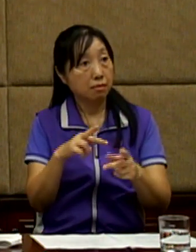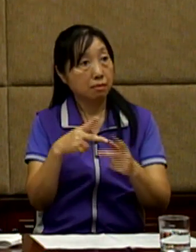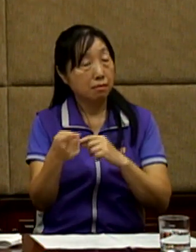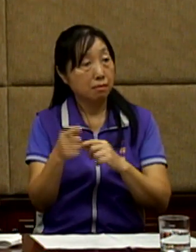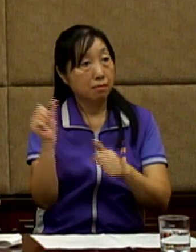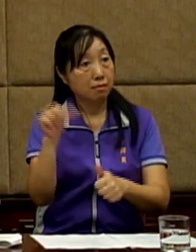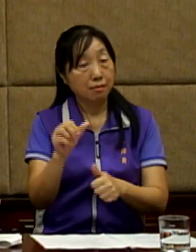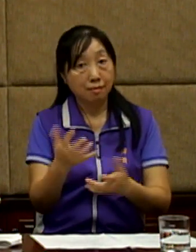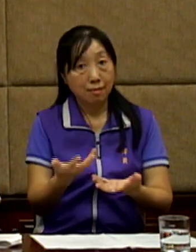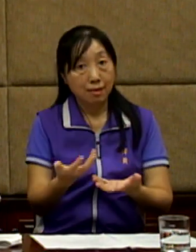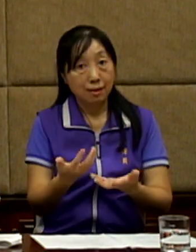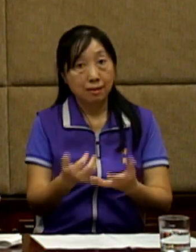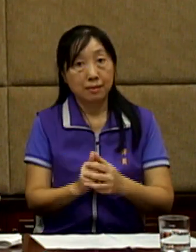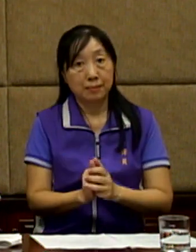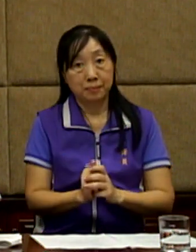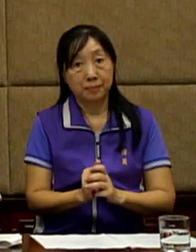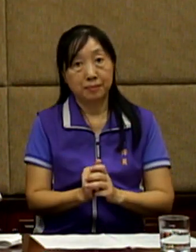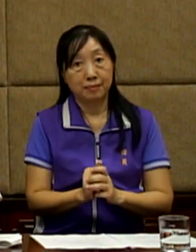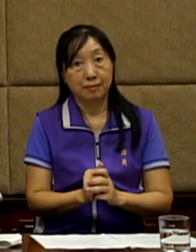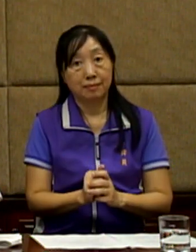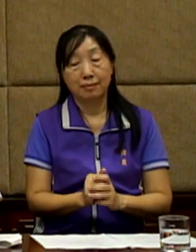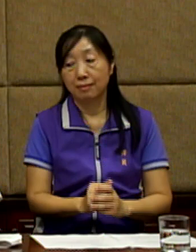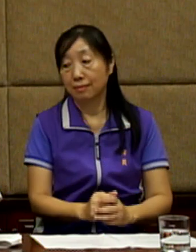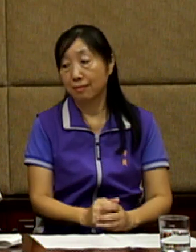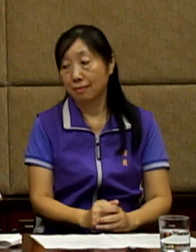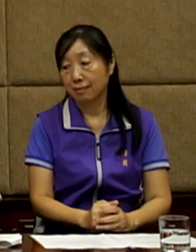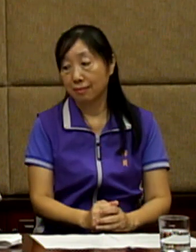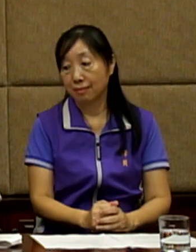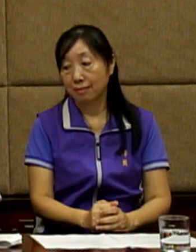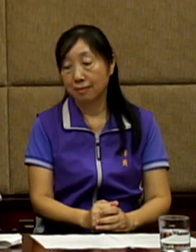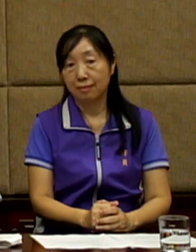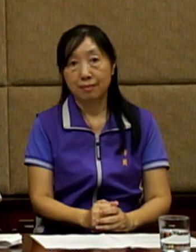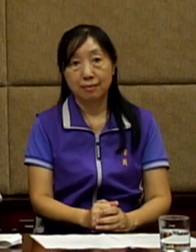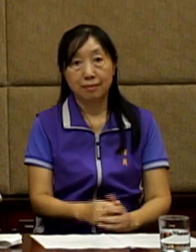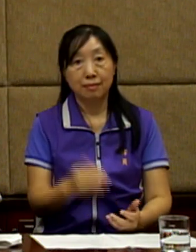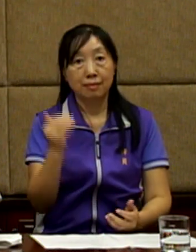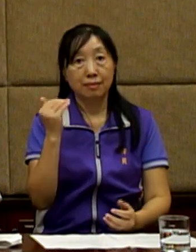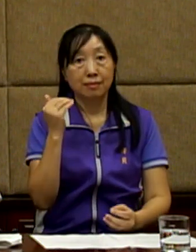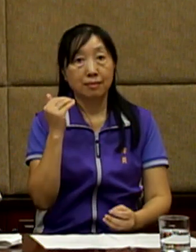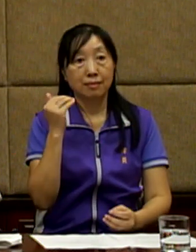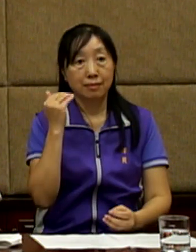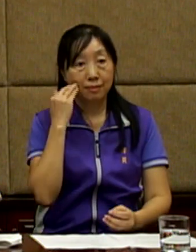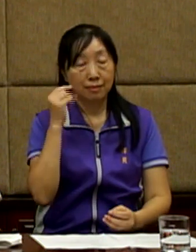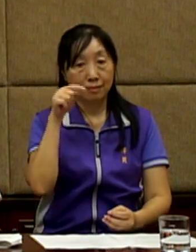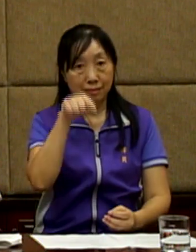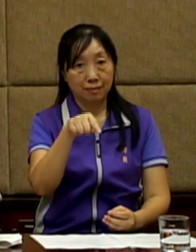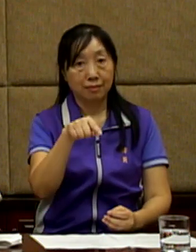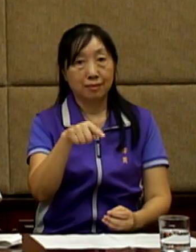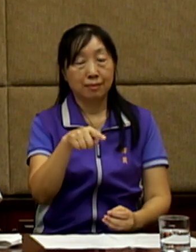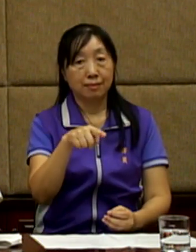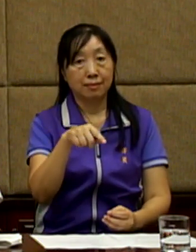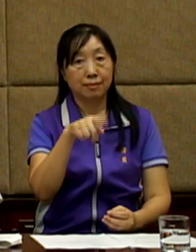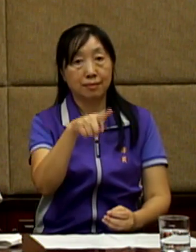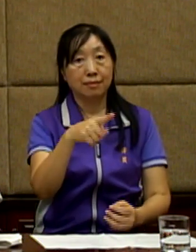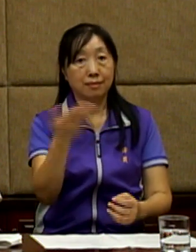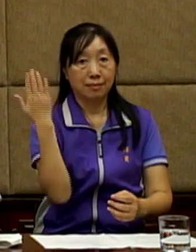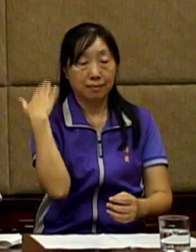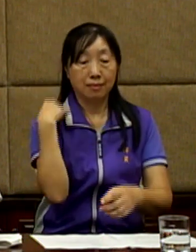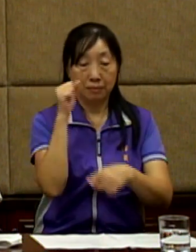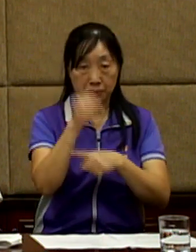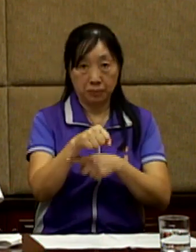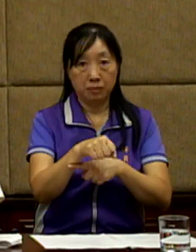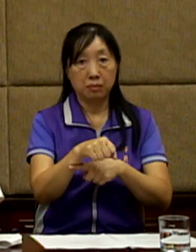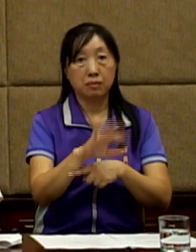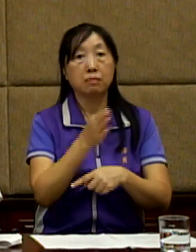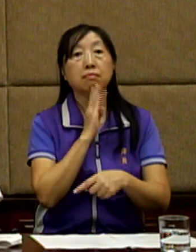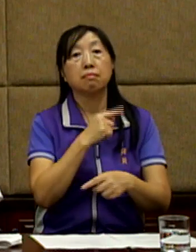撤销原 则。假使是那个，就是说他做的是那个他的承诺不实的